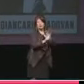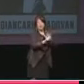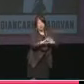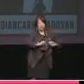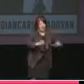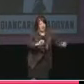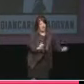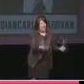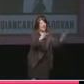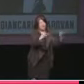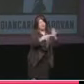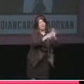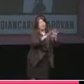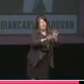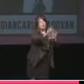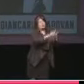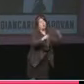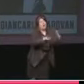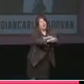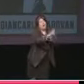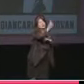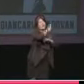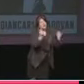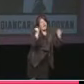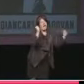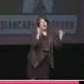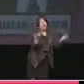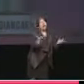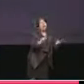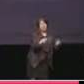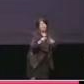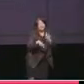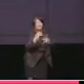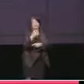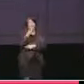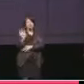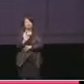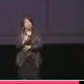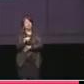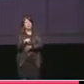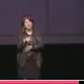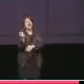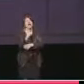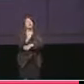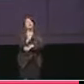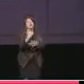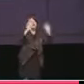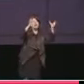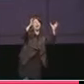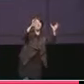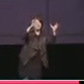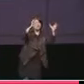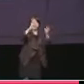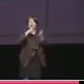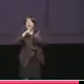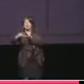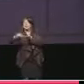e poi poi il cinema il cinema il rapporto mai come in questi anni guardate il rapporto fra cinema televisione e letteratura è vivo